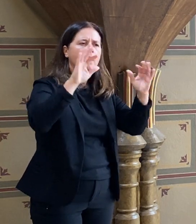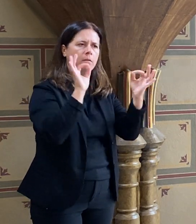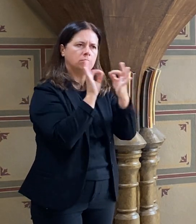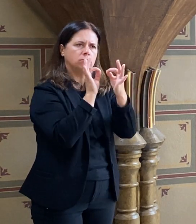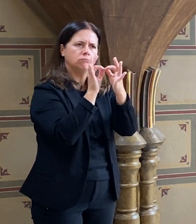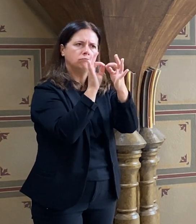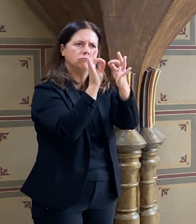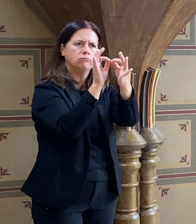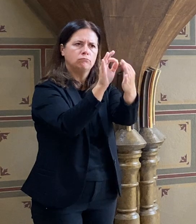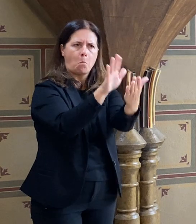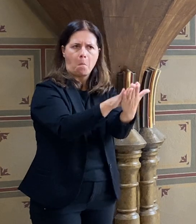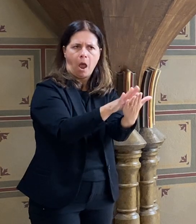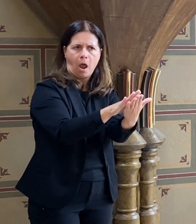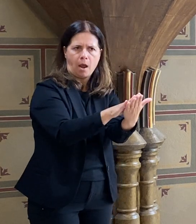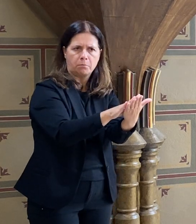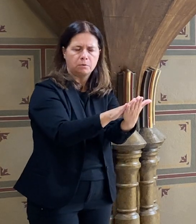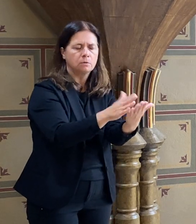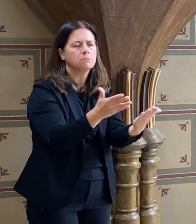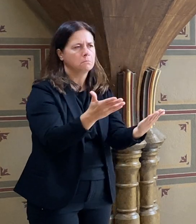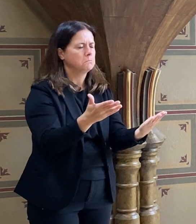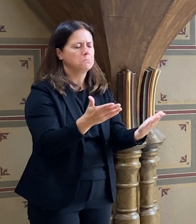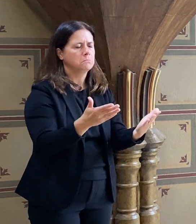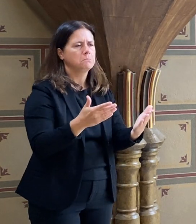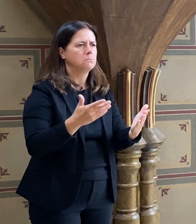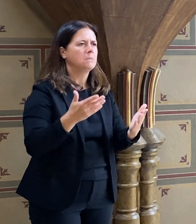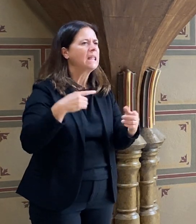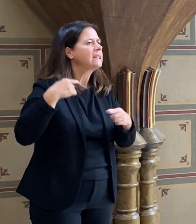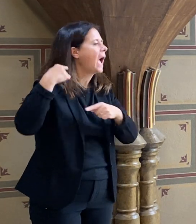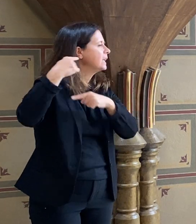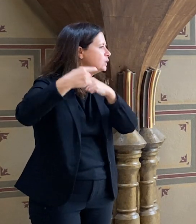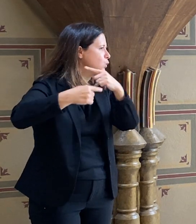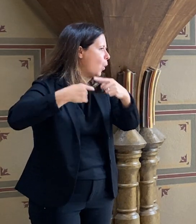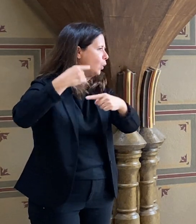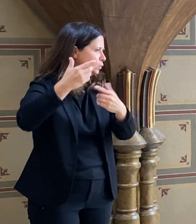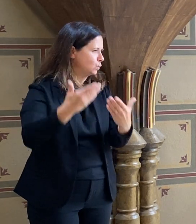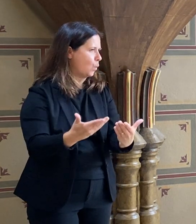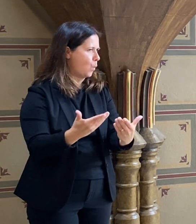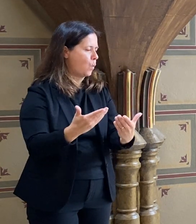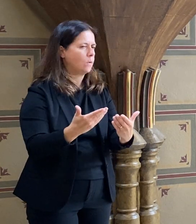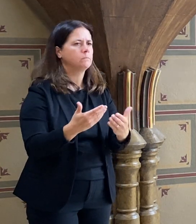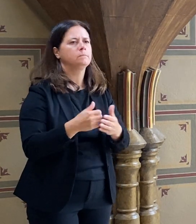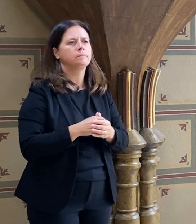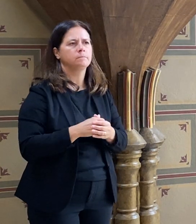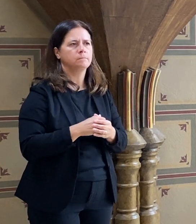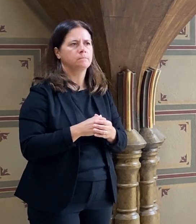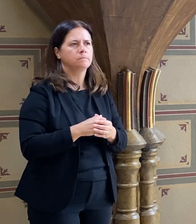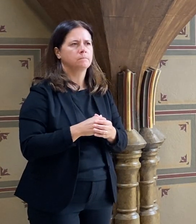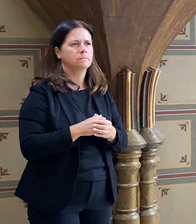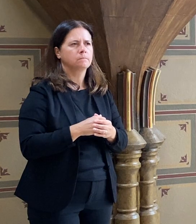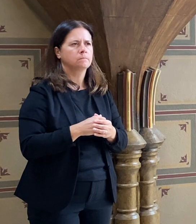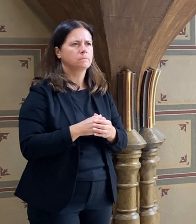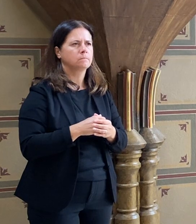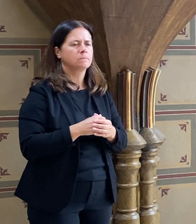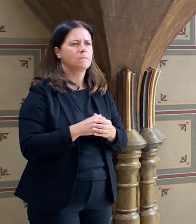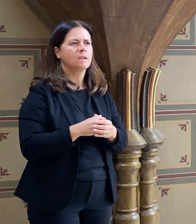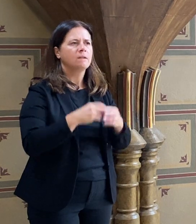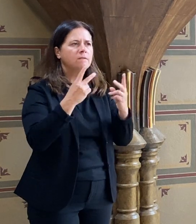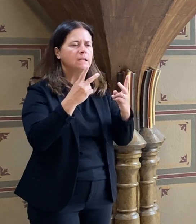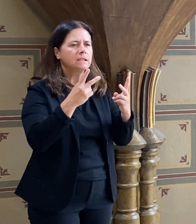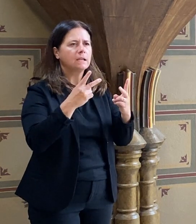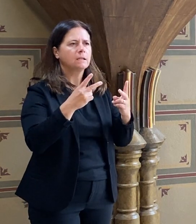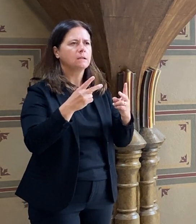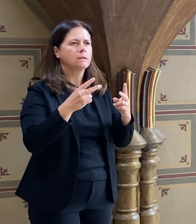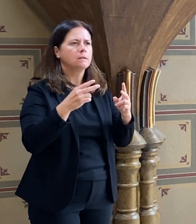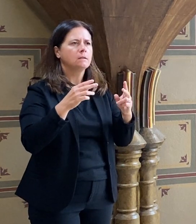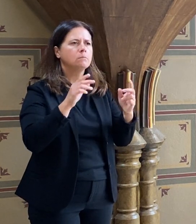mehr als einfach nur eine billige Tradition, die es um die brennende Kerze herum wach zu halten gilt. Bitte